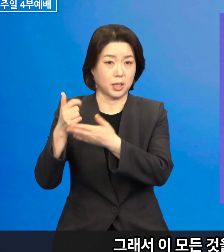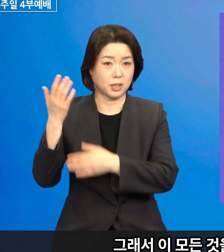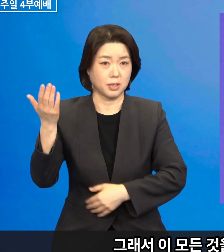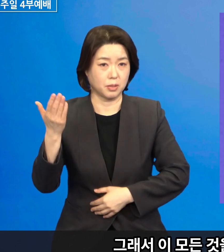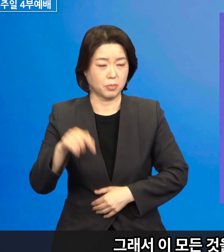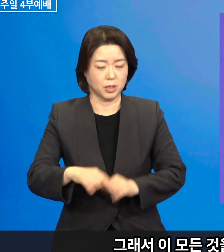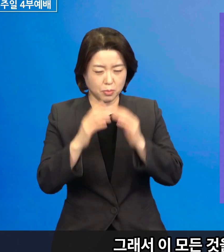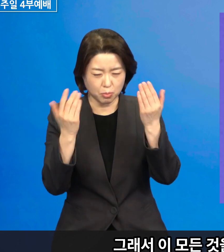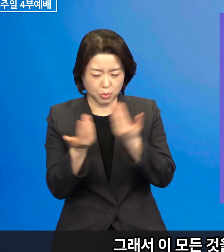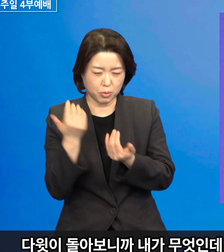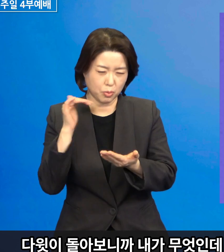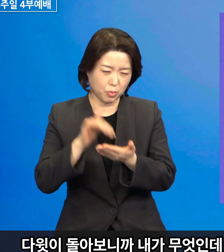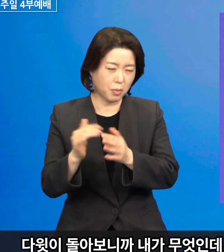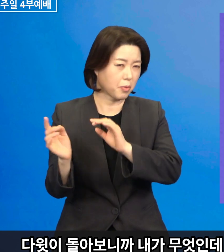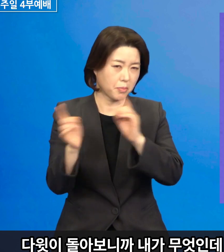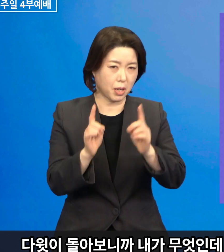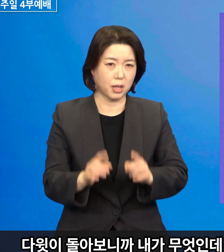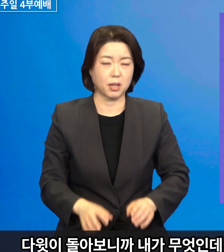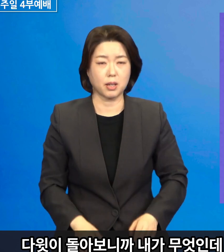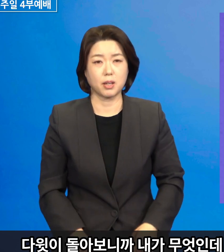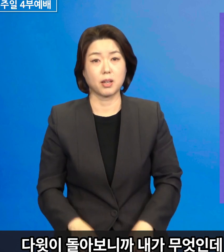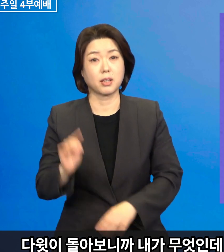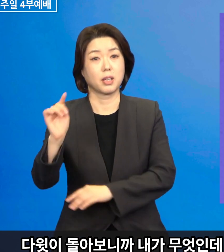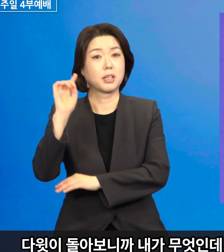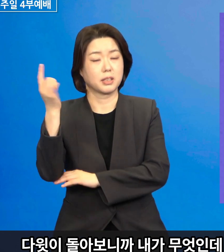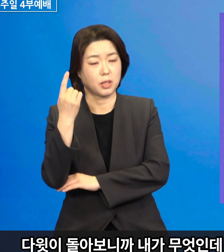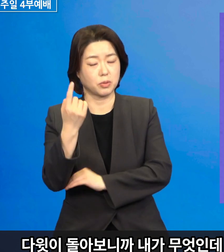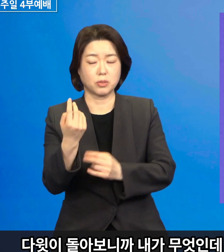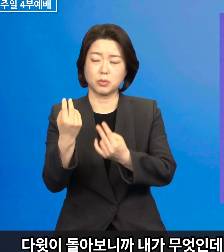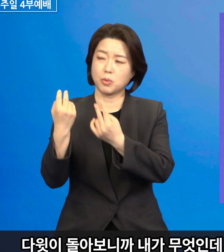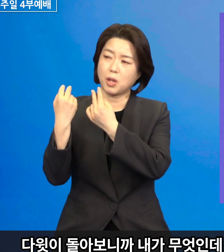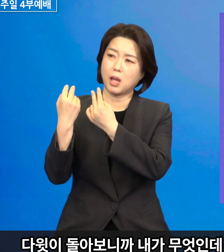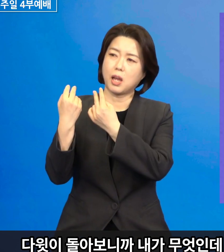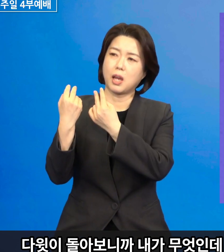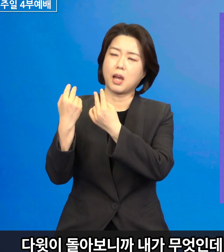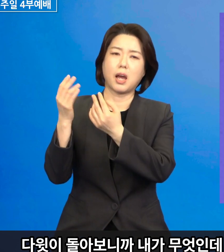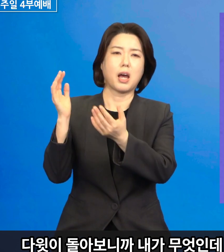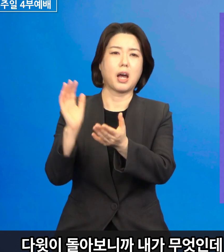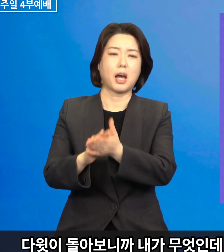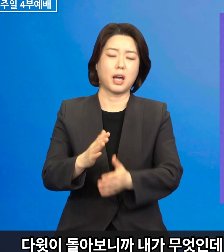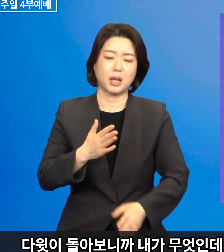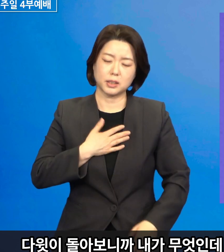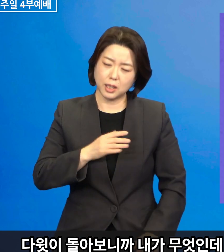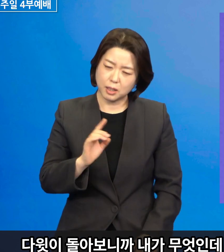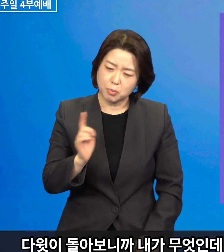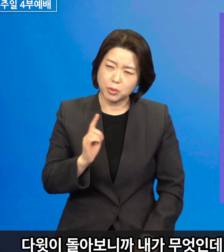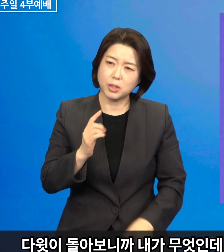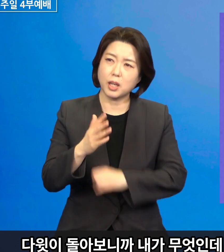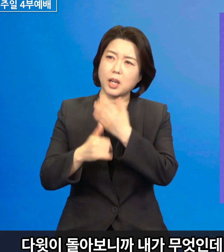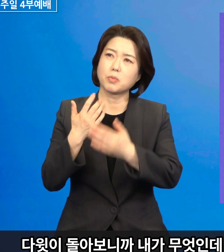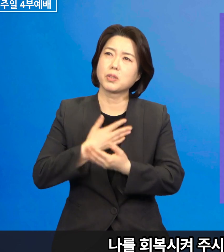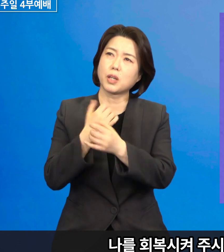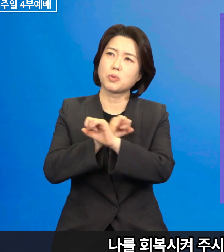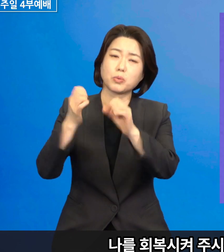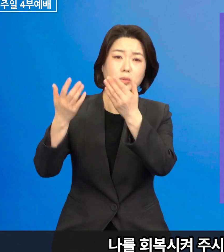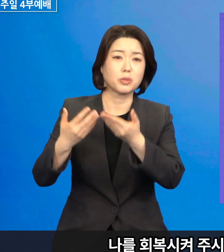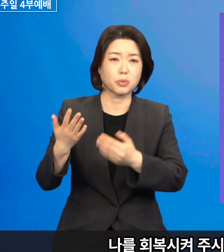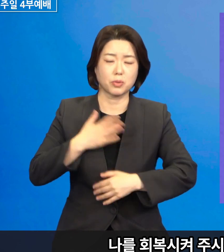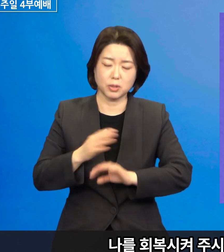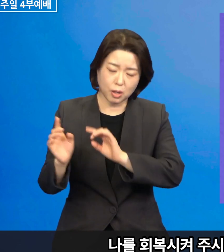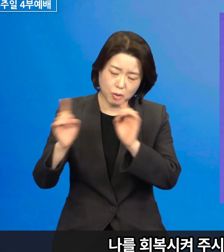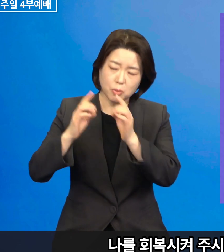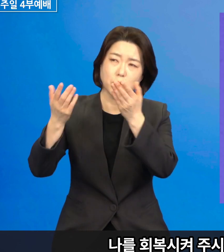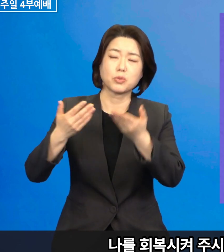것을 회복시키신 것이죠. 다윗이 돌아보니까 내가 무엇인데 하나님 이렇게 나를 용서해 주시고 나를